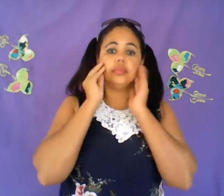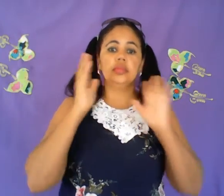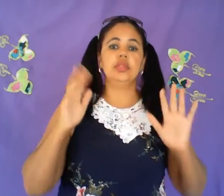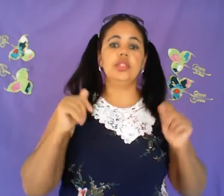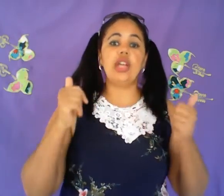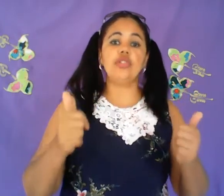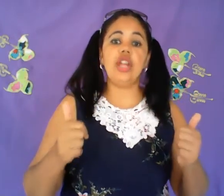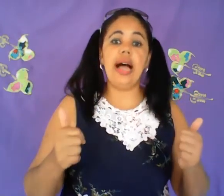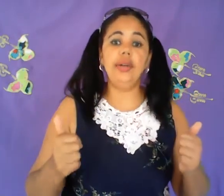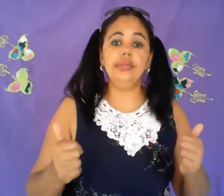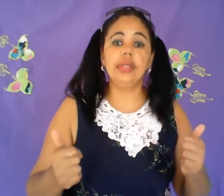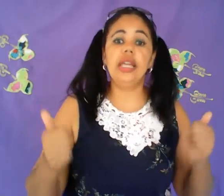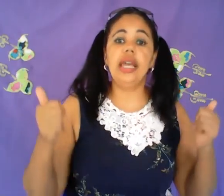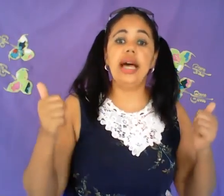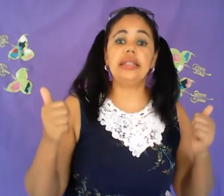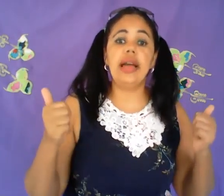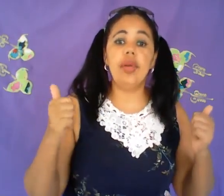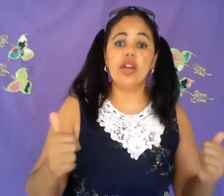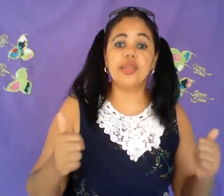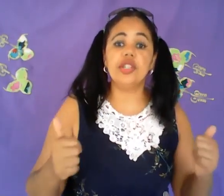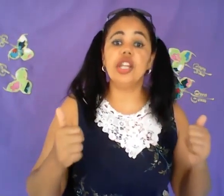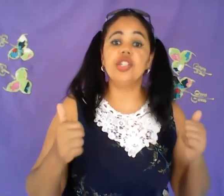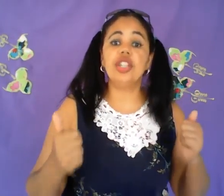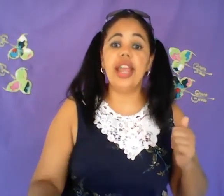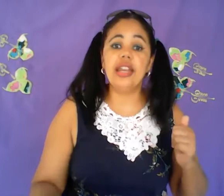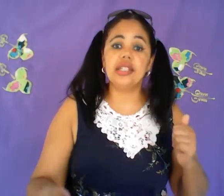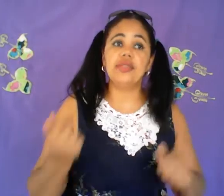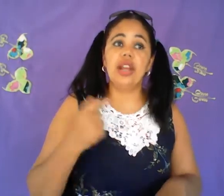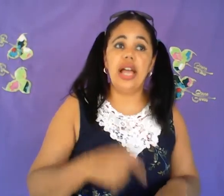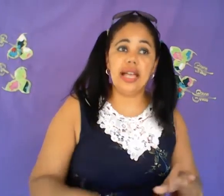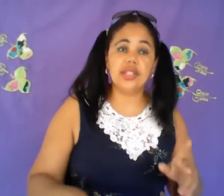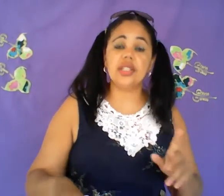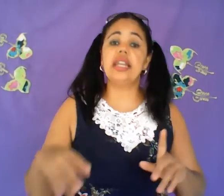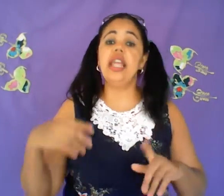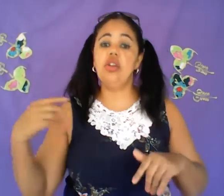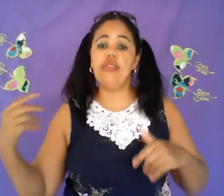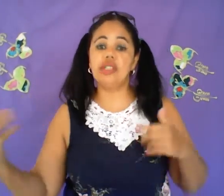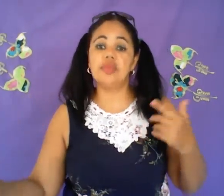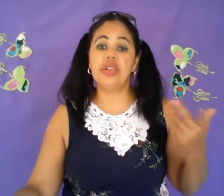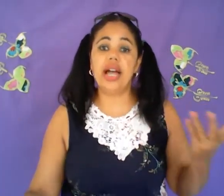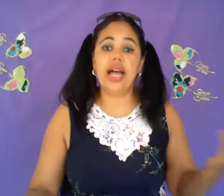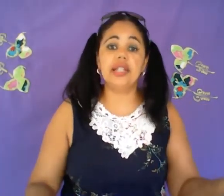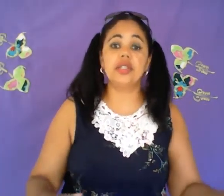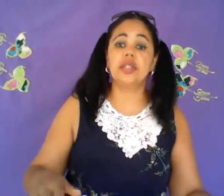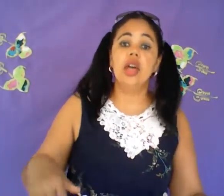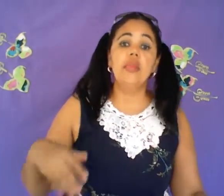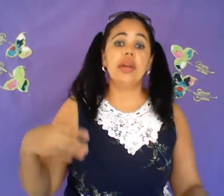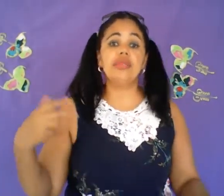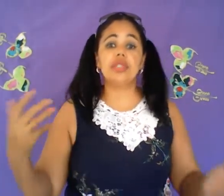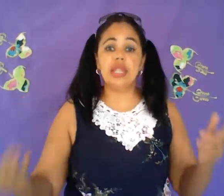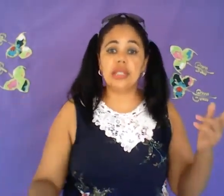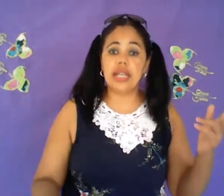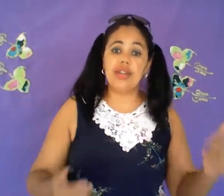Tchau, tchau e até a próxima. Gente, treinem as frases, criem novas frases para vocês cada vez